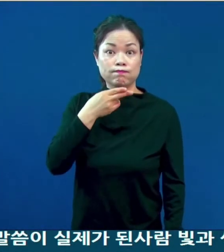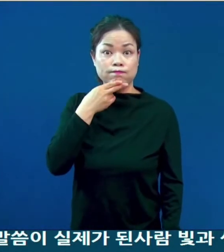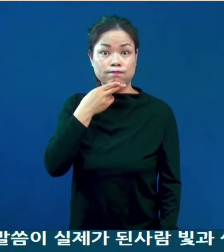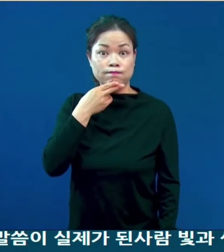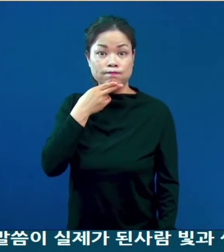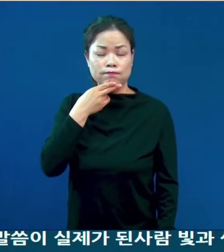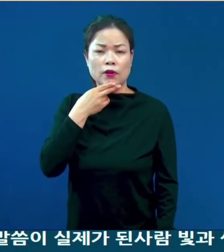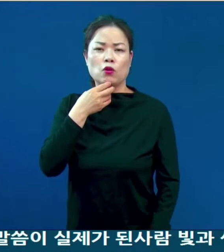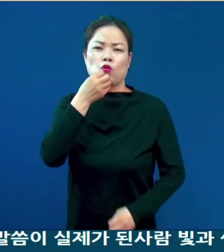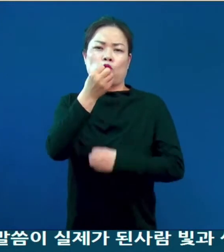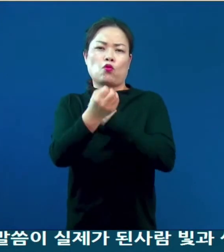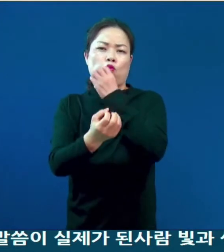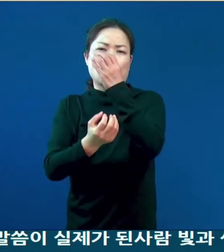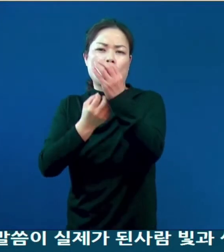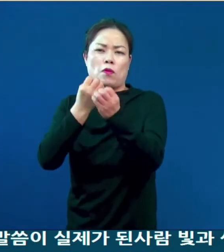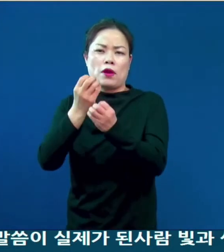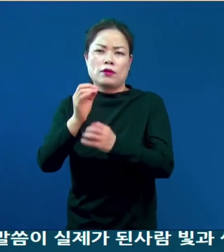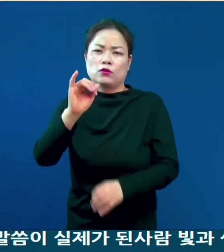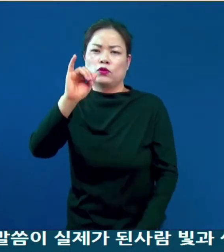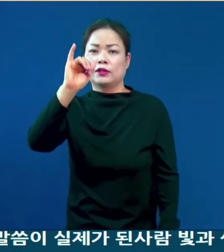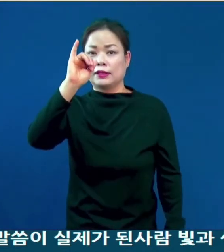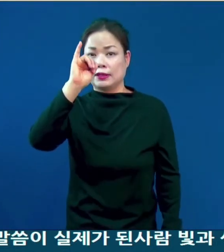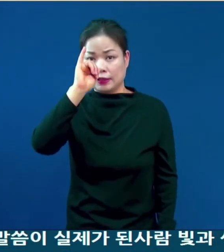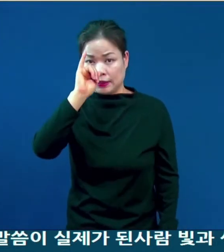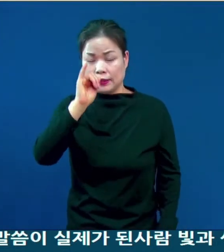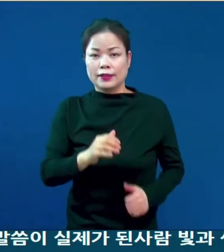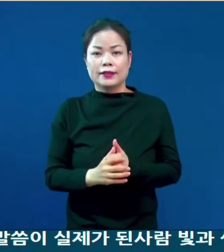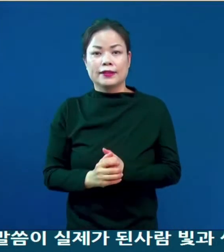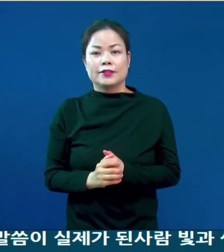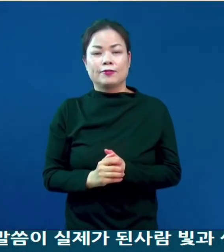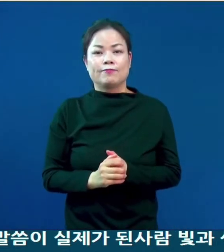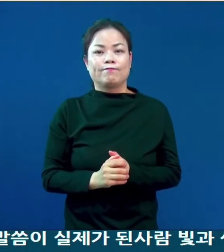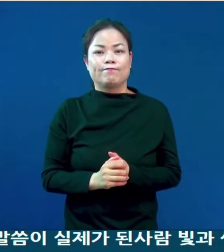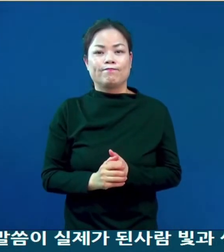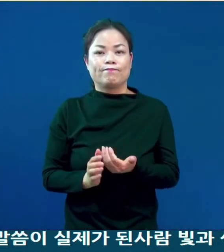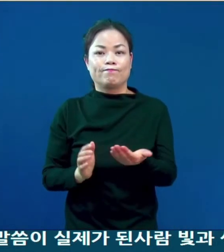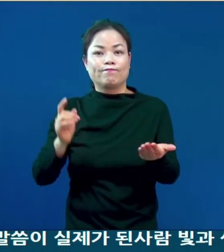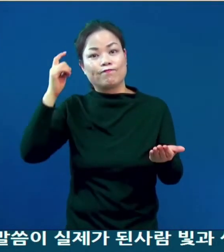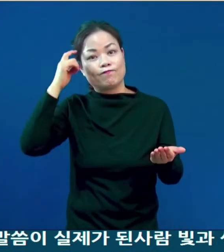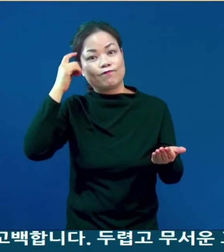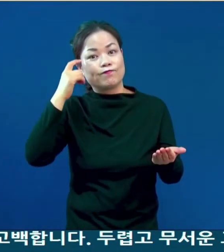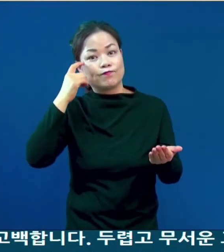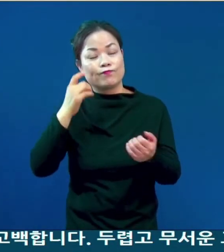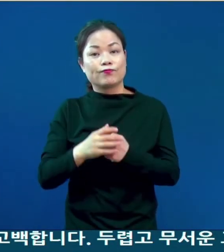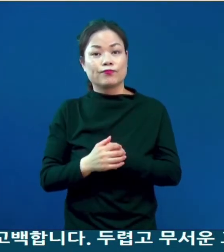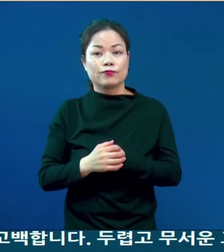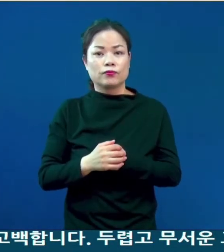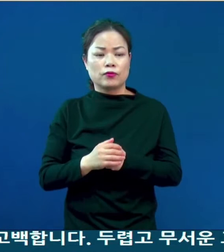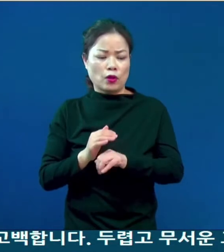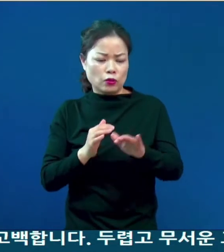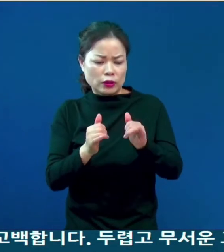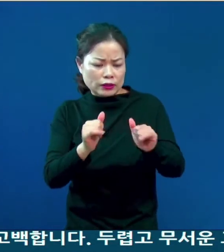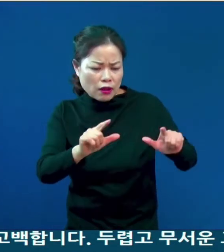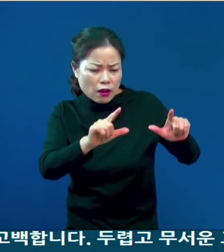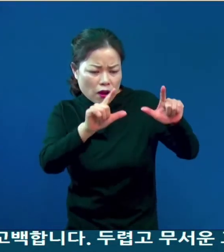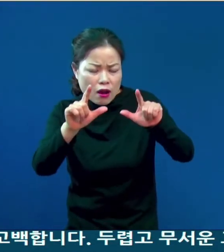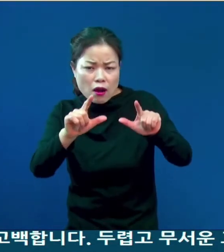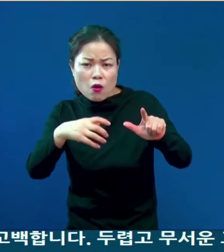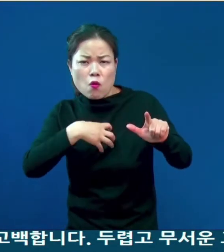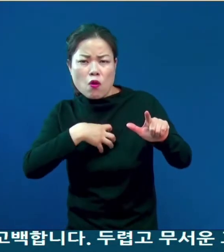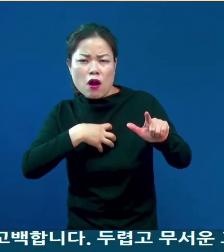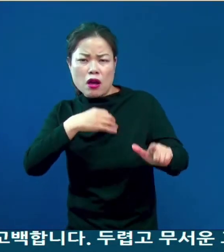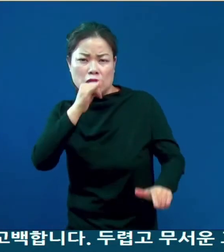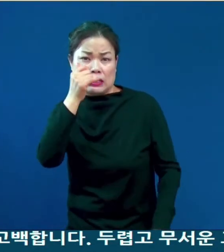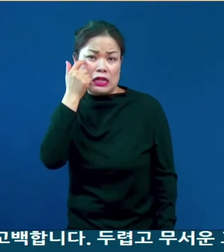않다라고 고백할 수 있다라고 하는 것입니다. 한번 생각해 보시기 바랍니다. 우리 인생을 살다 보면 진짜 위기 때가